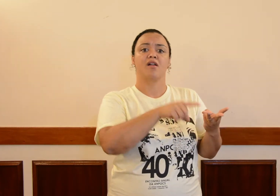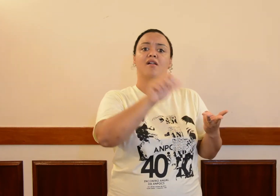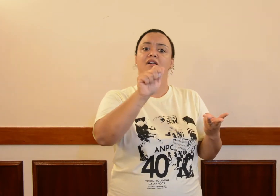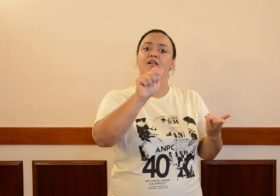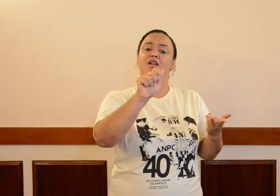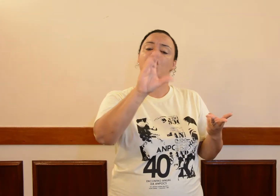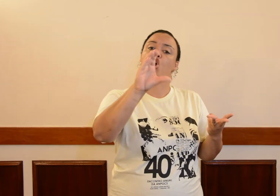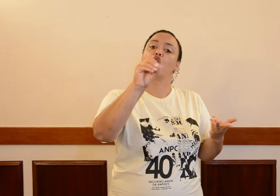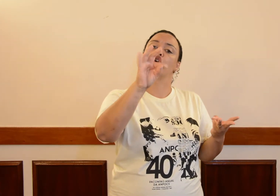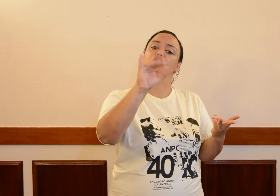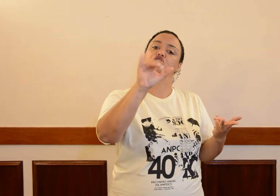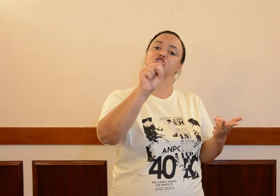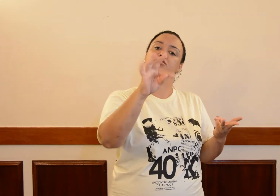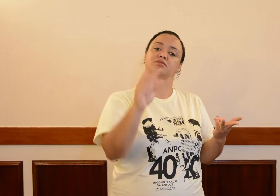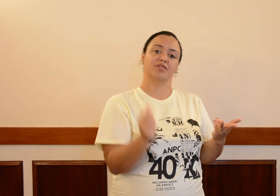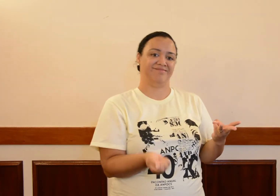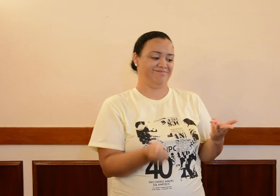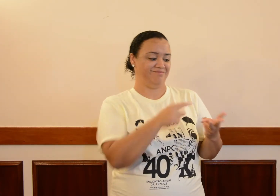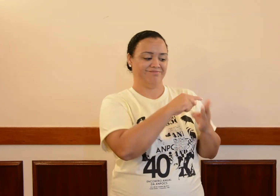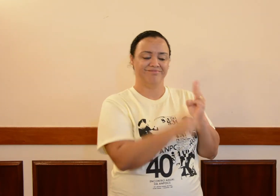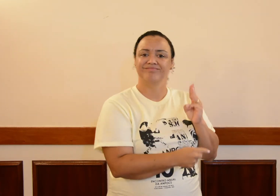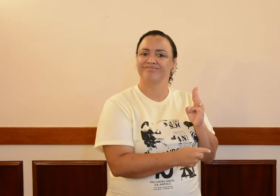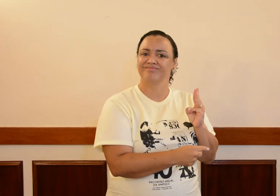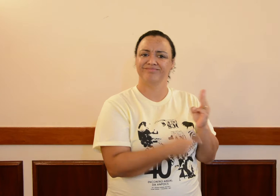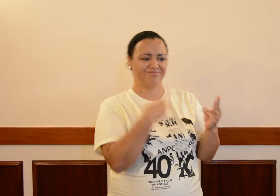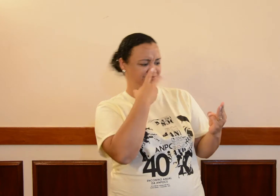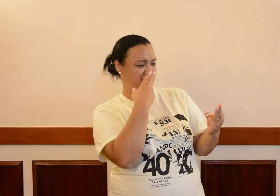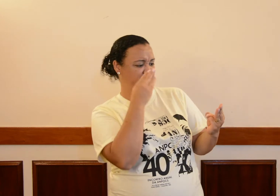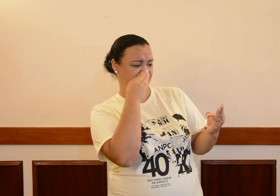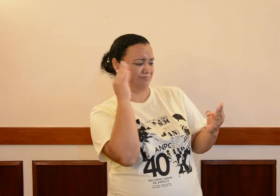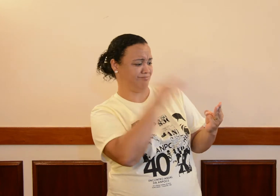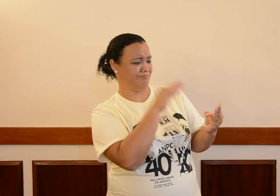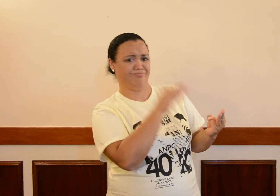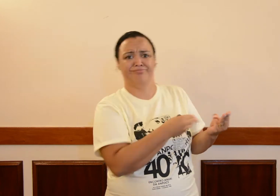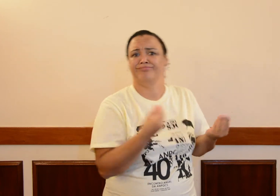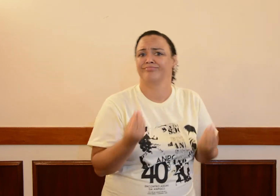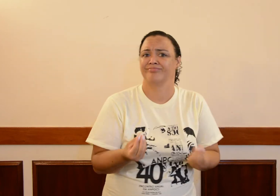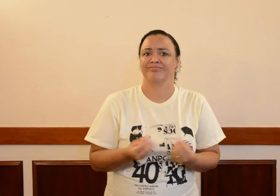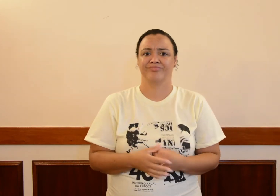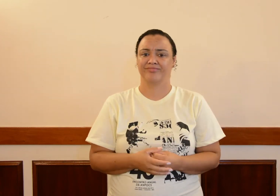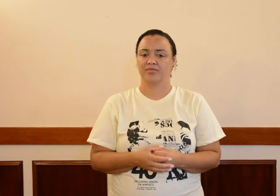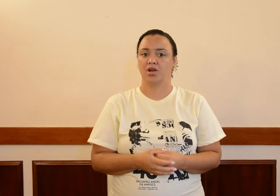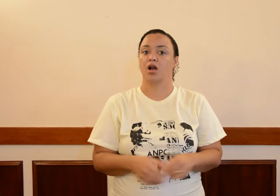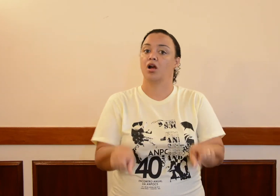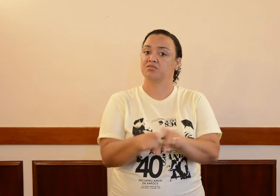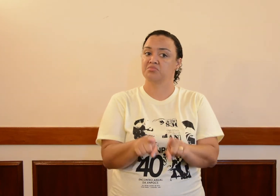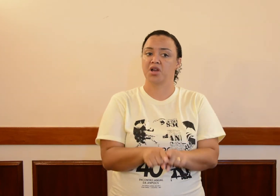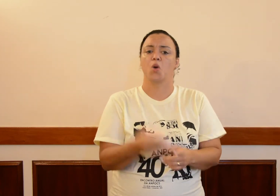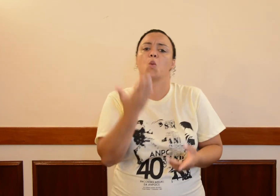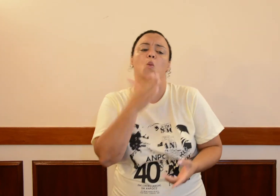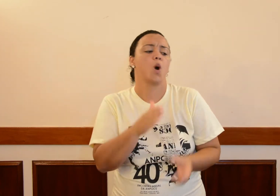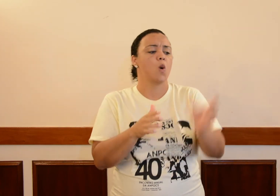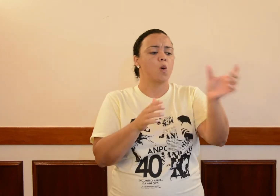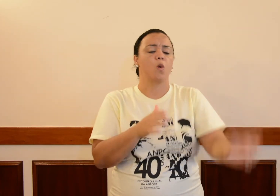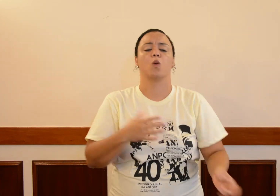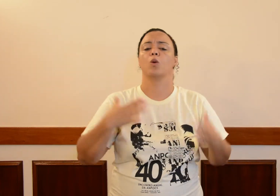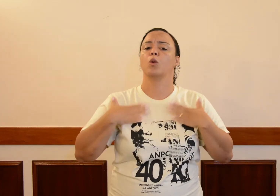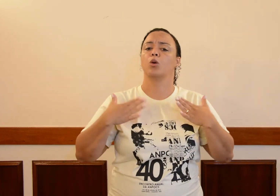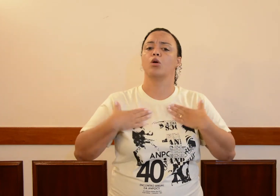de deficiência permeiam a escolha de quais corpos podem ou não habitar o mundo do trabalho? Que concepções de capacidade,